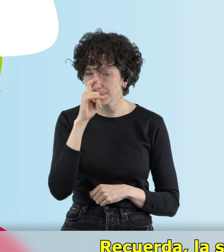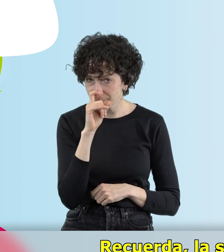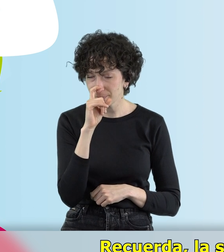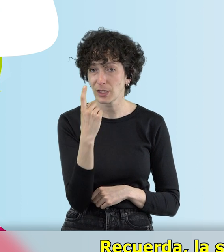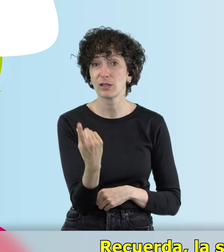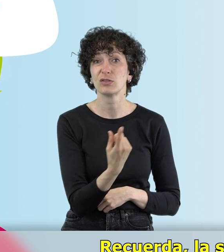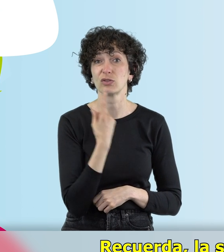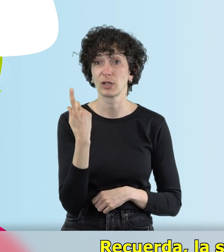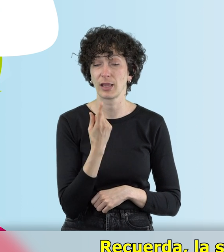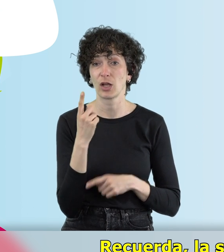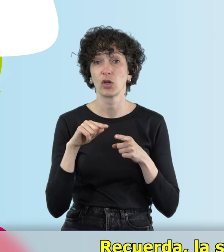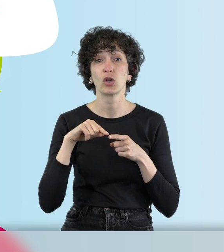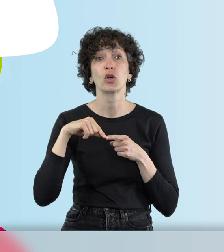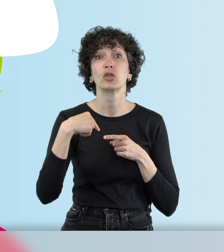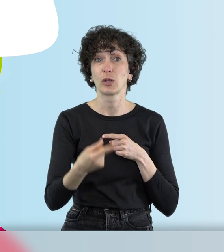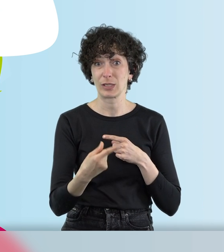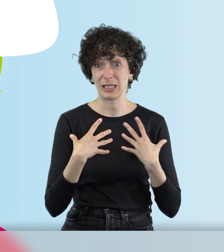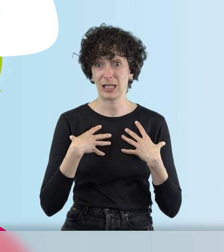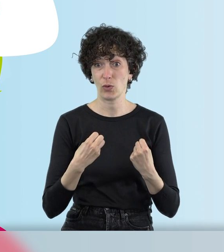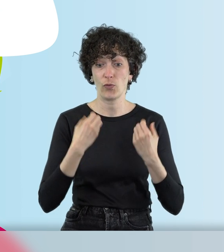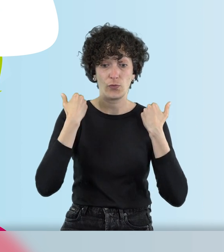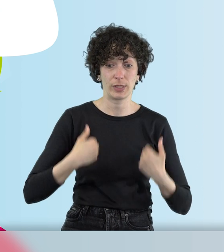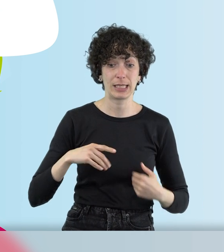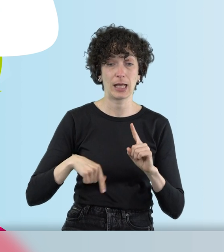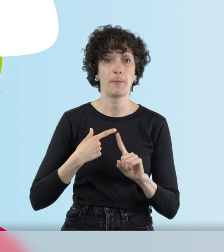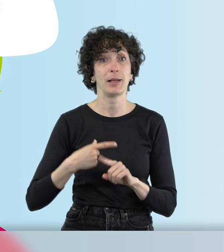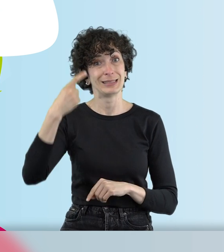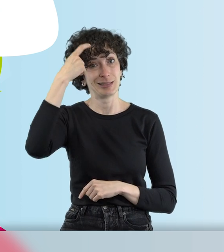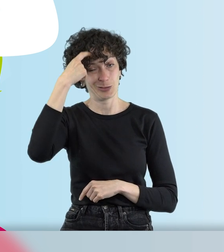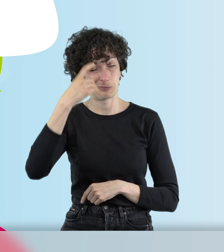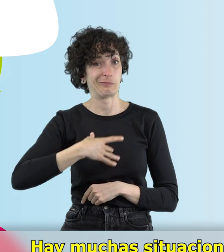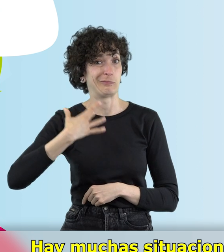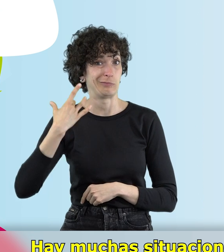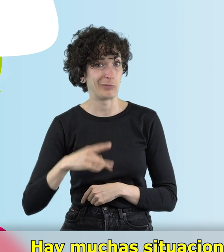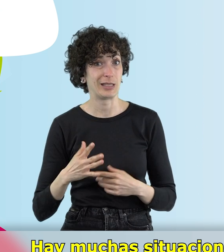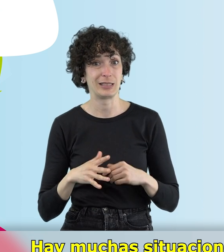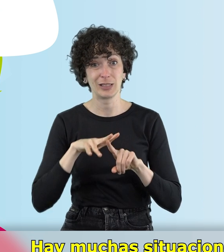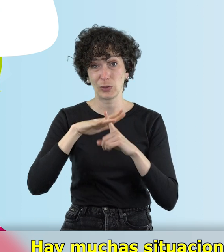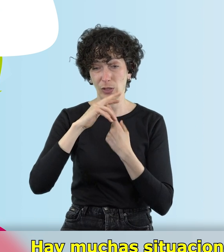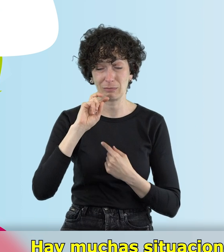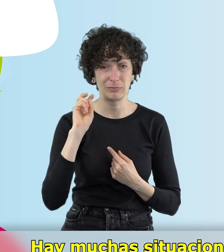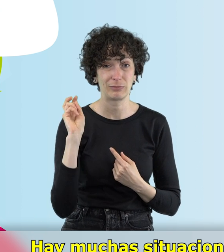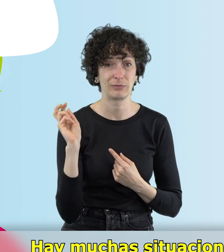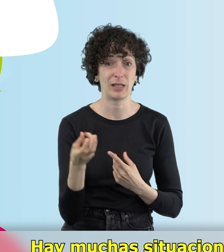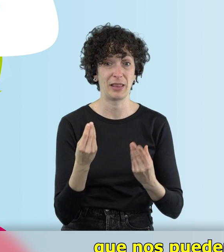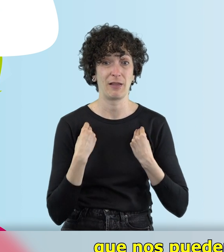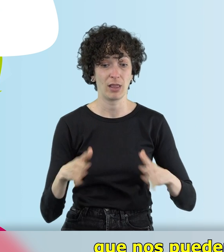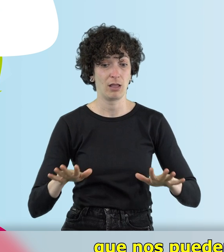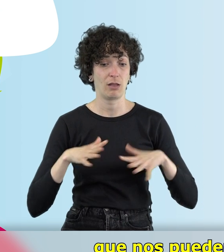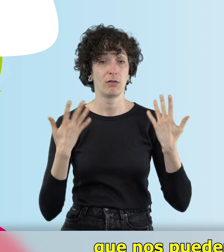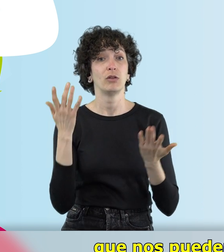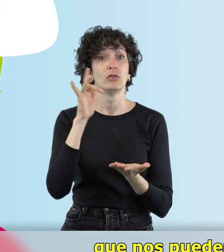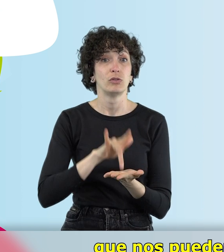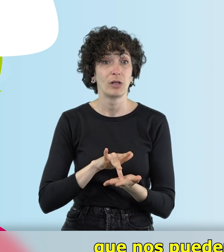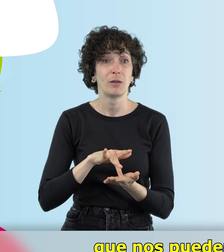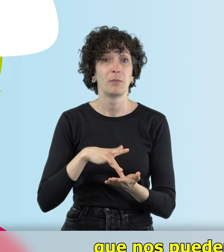Recuerda, la soledad puede tener consecuencias en tu salud física y psicológica. Hay muchas situaciones imprevistas en la vida que nos